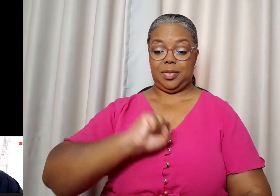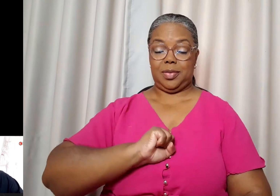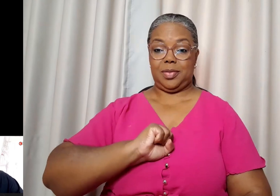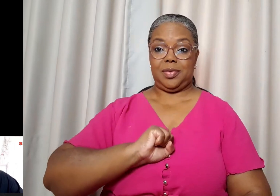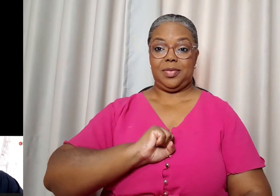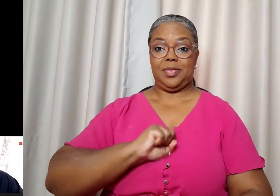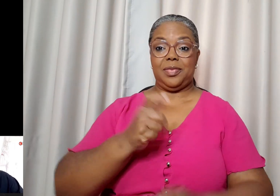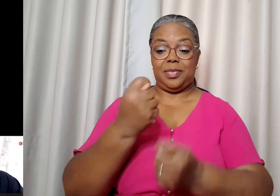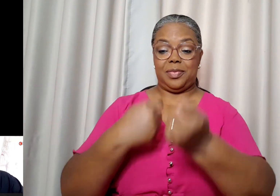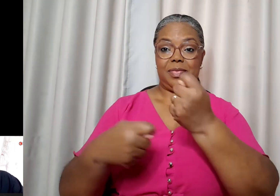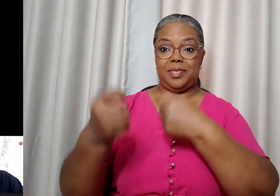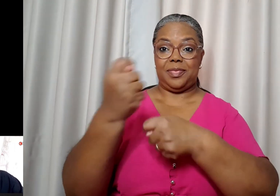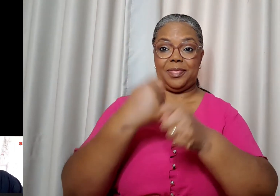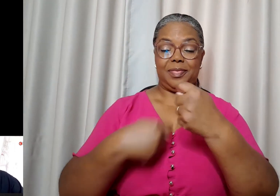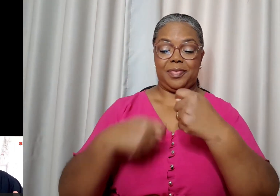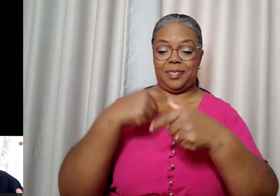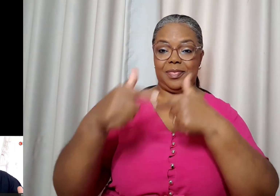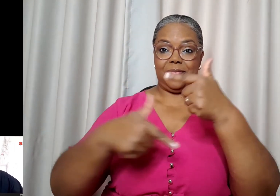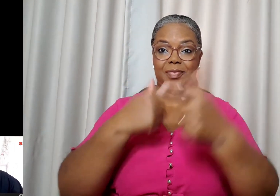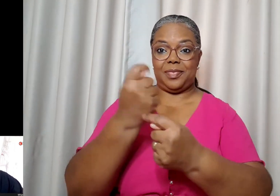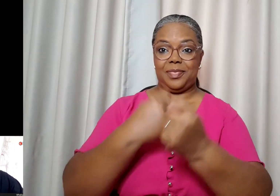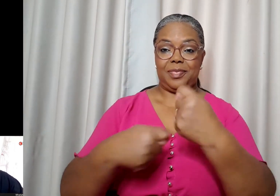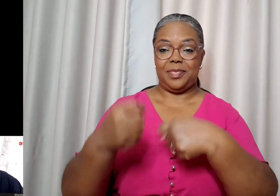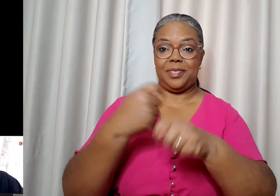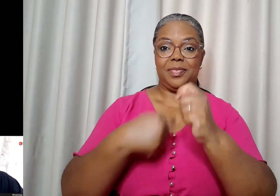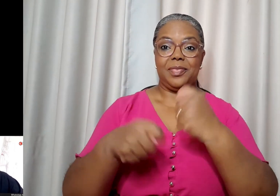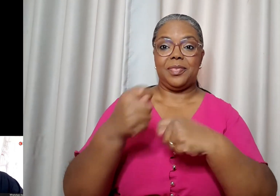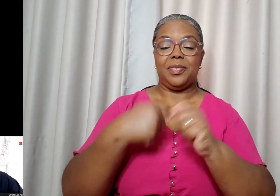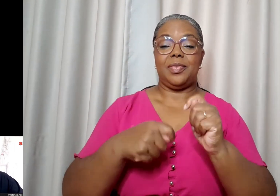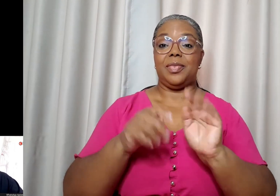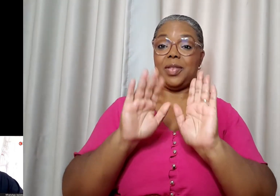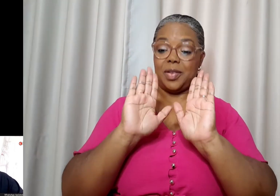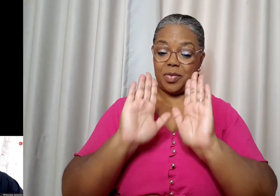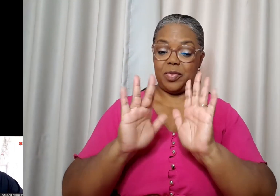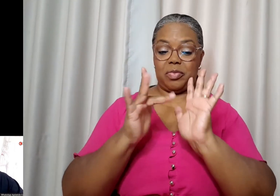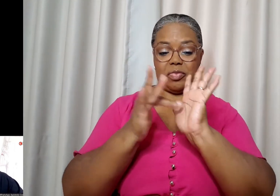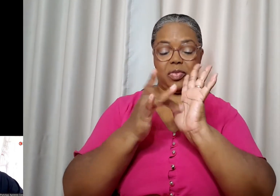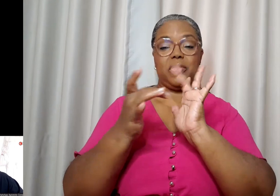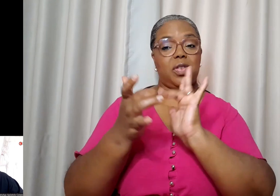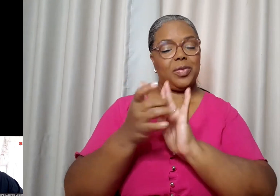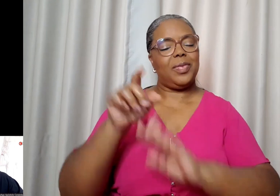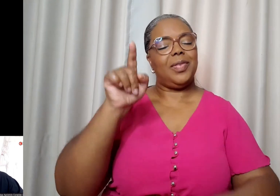biblicamente, Jesus era um administrador